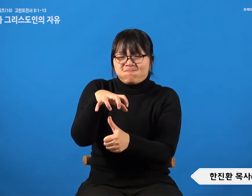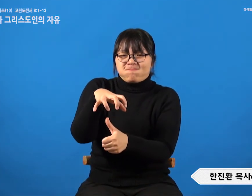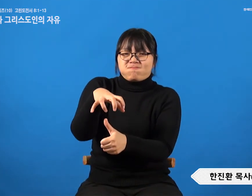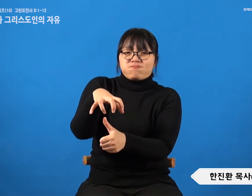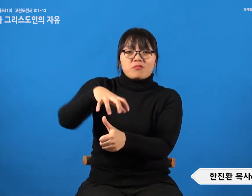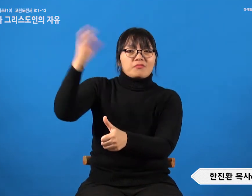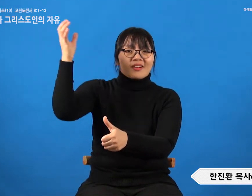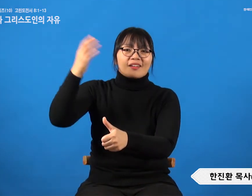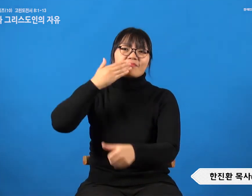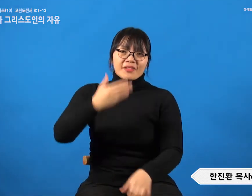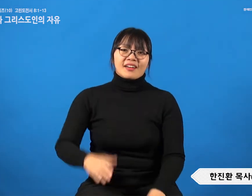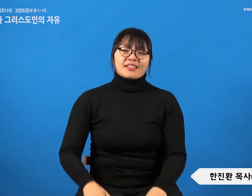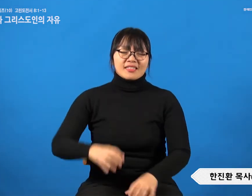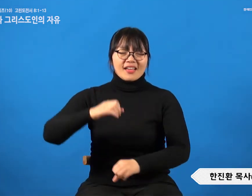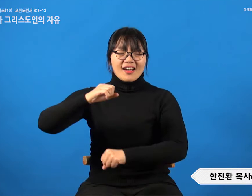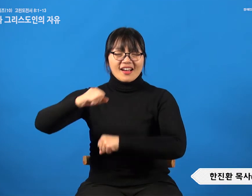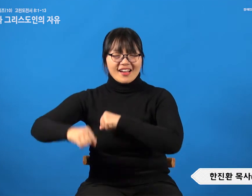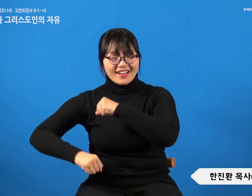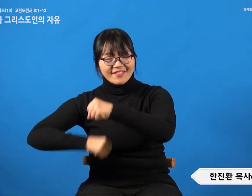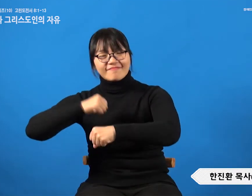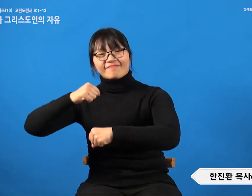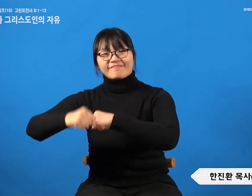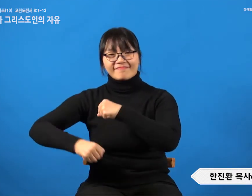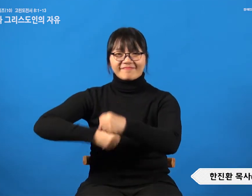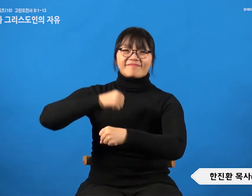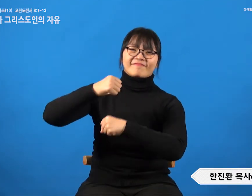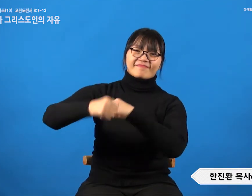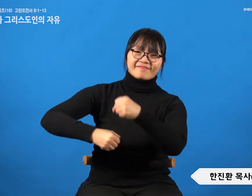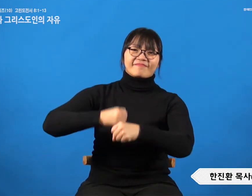사슬에서부터 해방이 될 수 있습니다. 자유함이 있습니다.